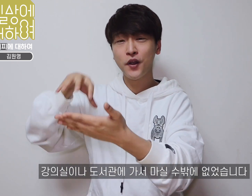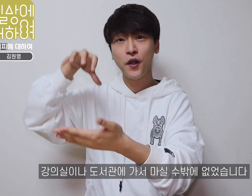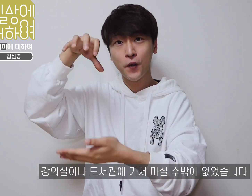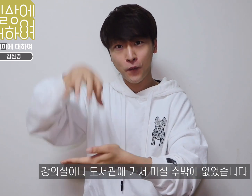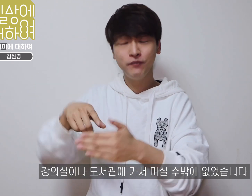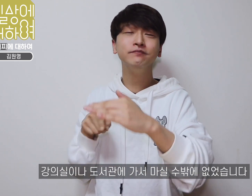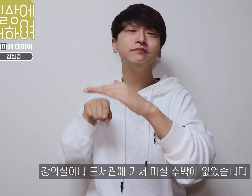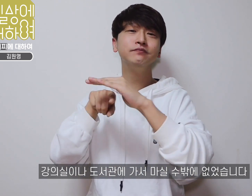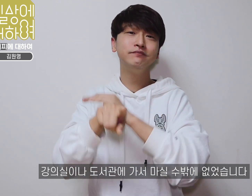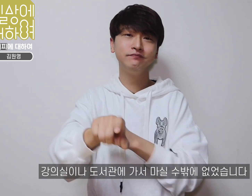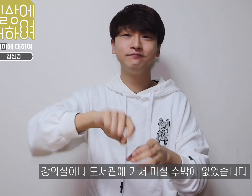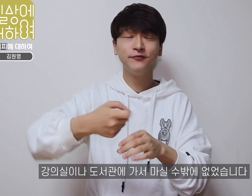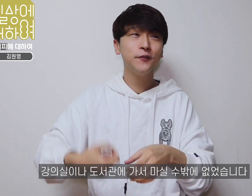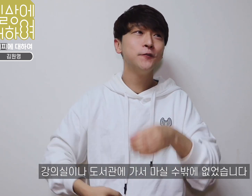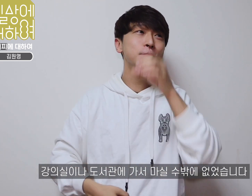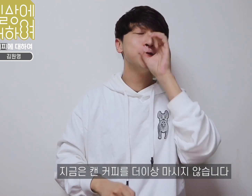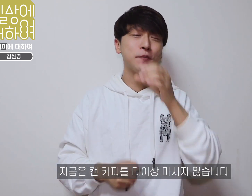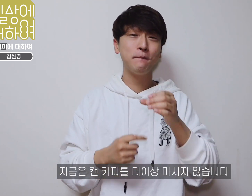없었습니다.